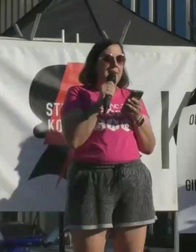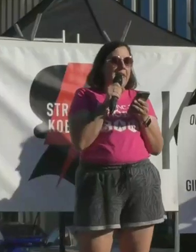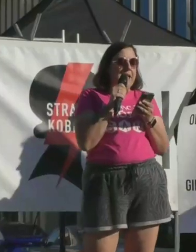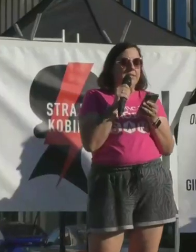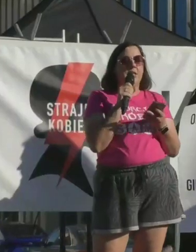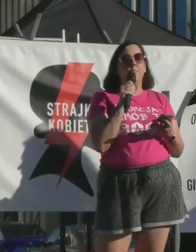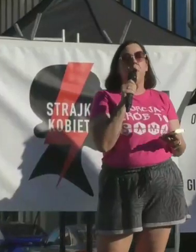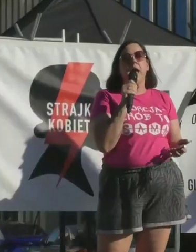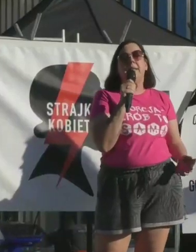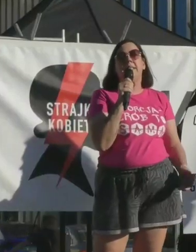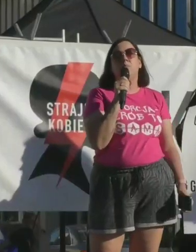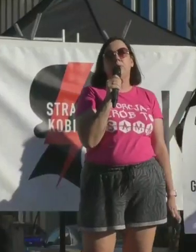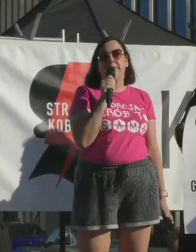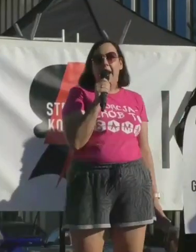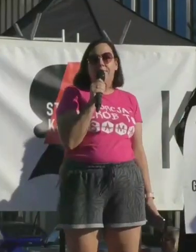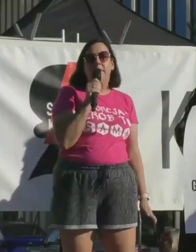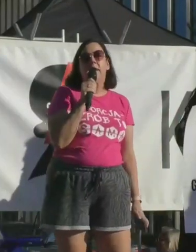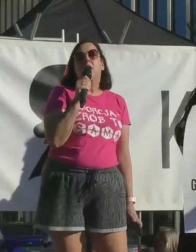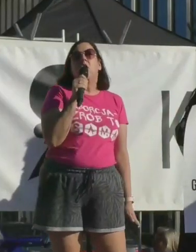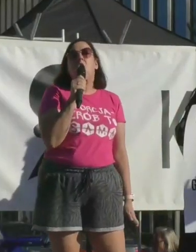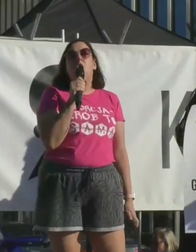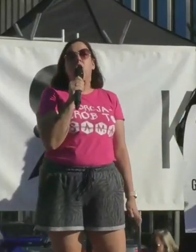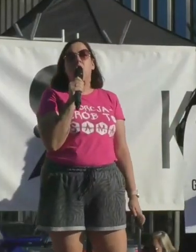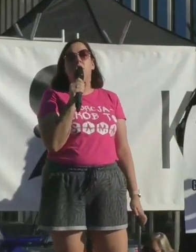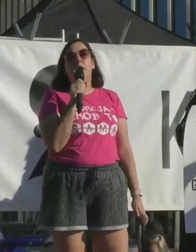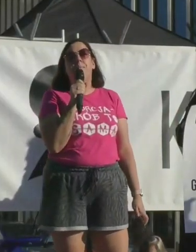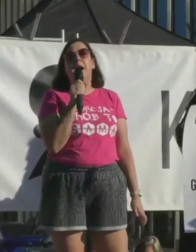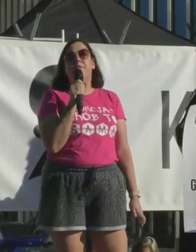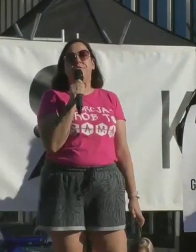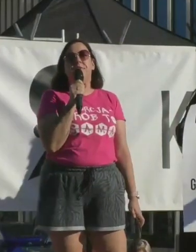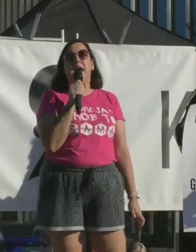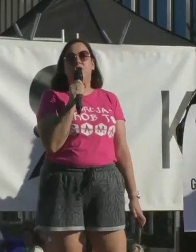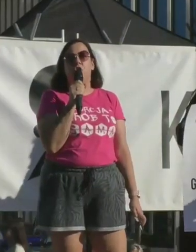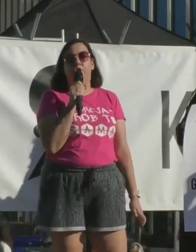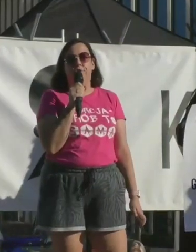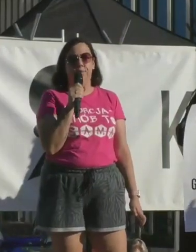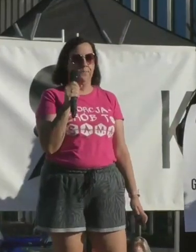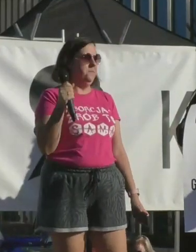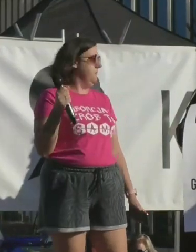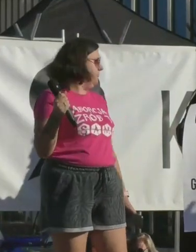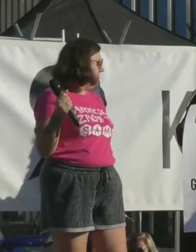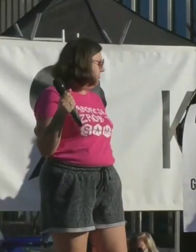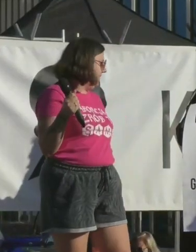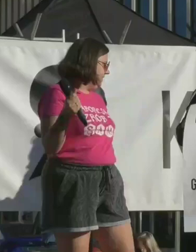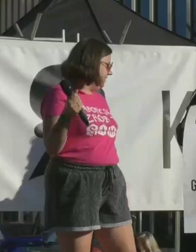pod obywatelskim projektem ustawy o ochronie praw zwierząt.